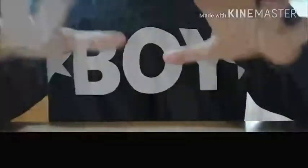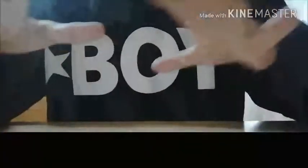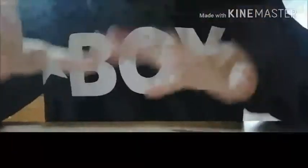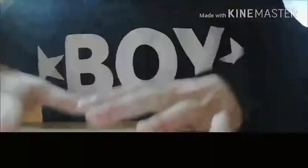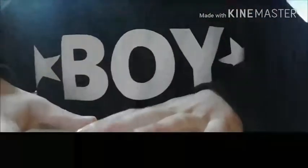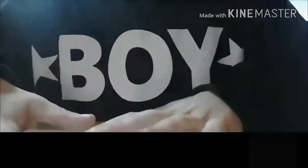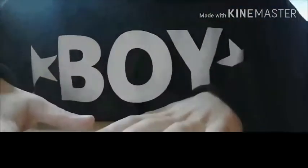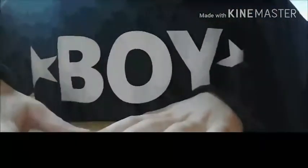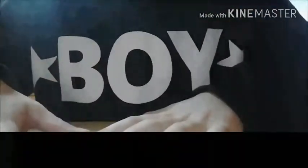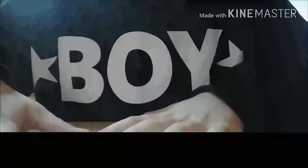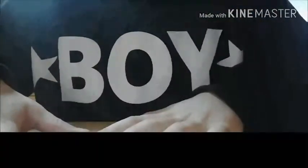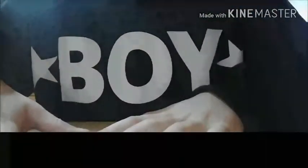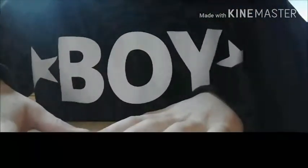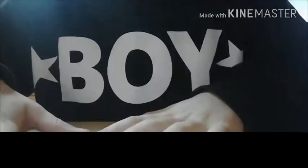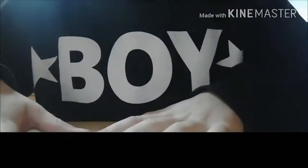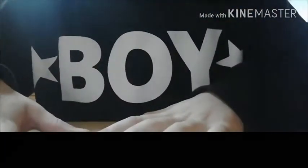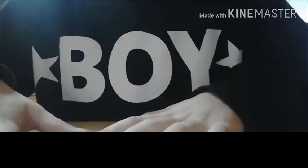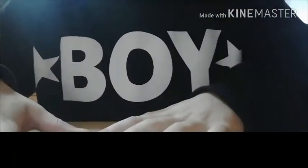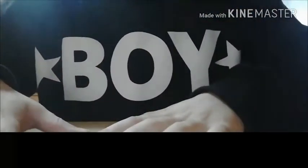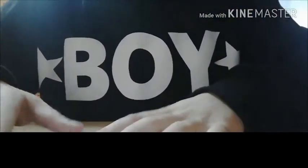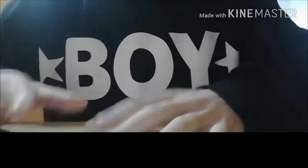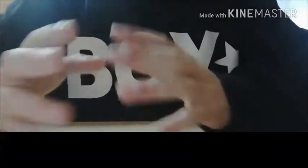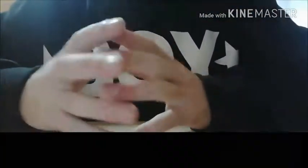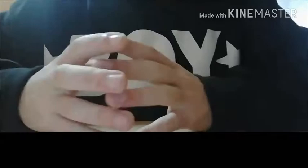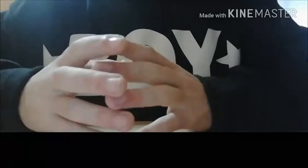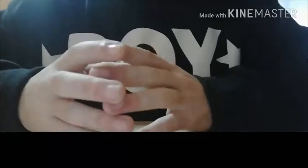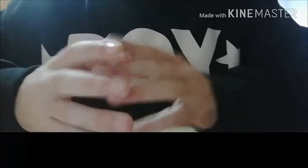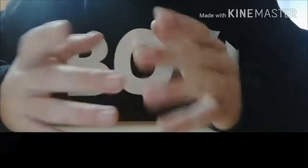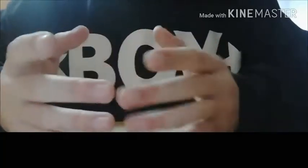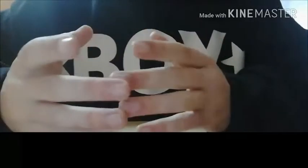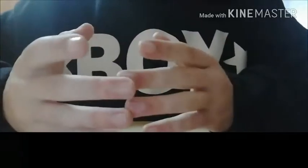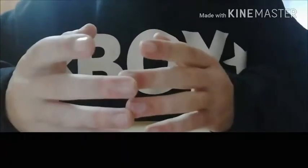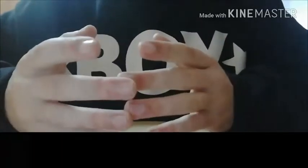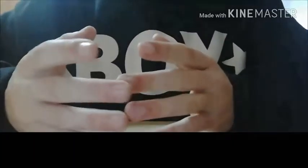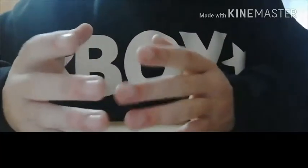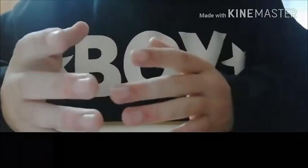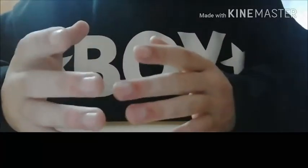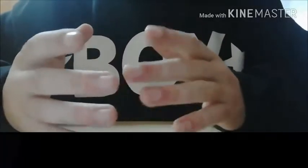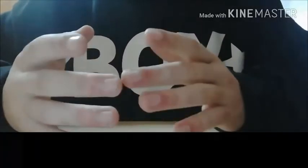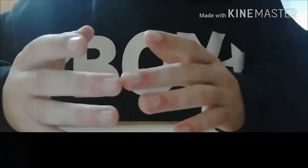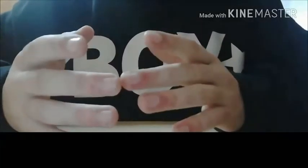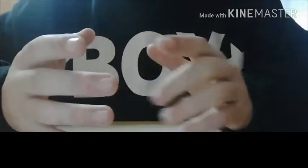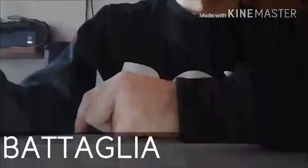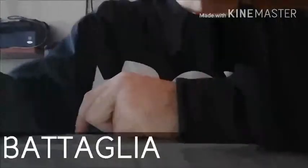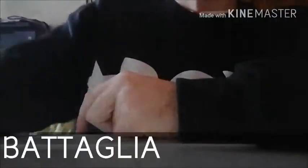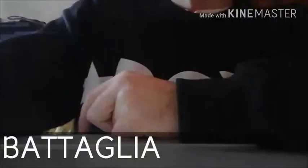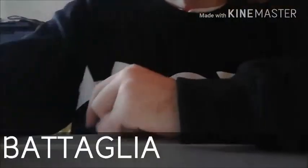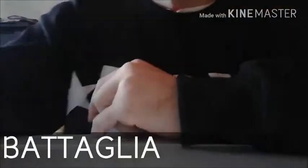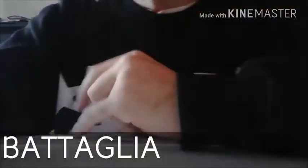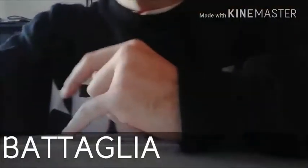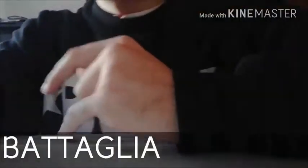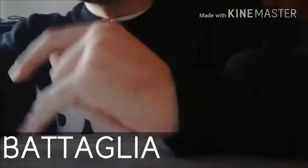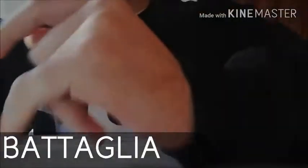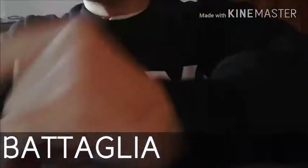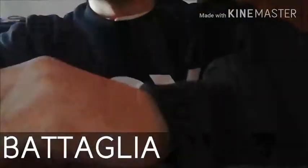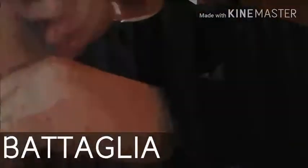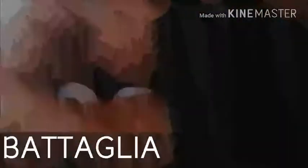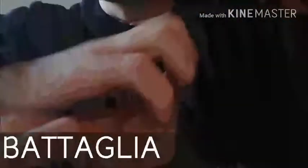battaglia e adesso ci trasferiamo sulla fare una battaglia solito comunque